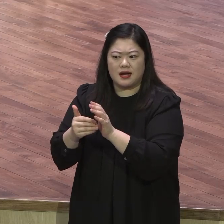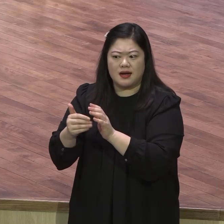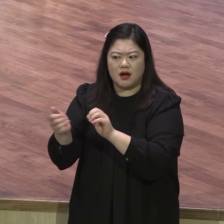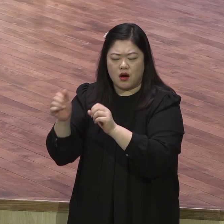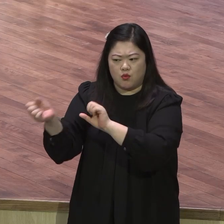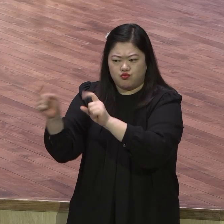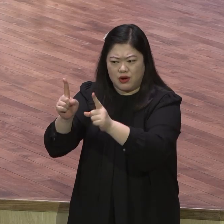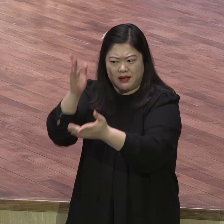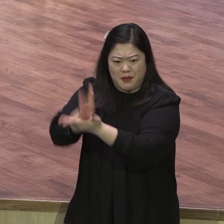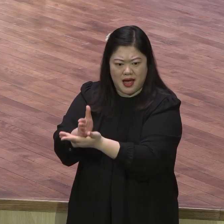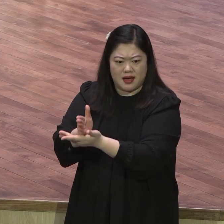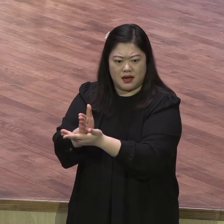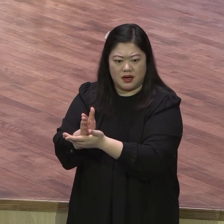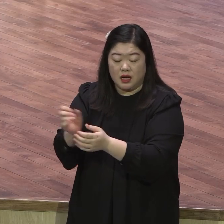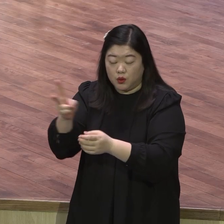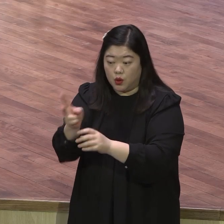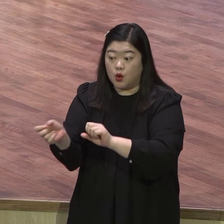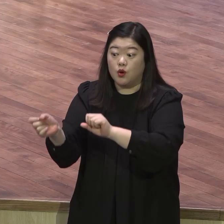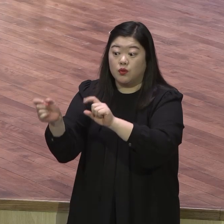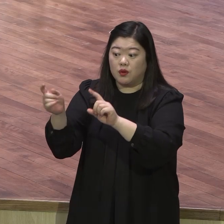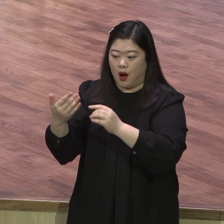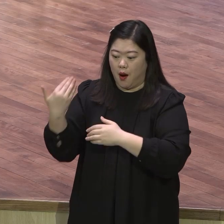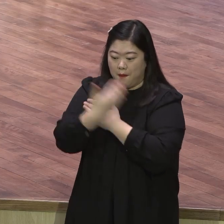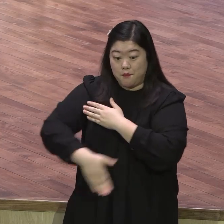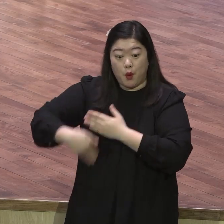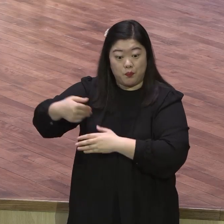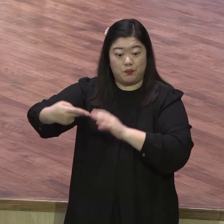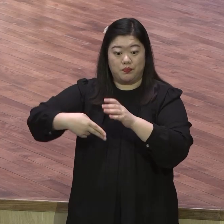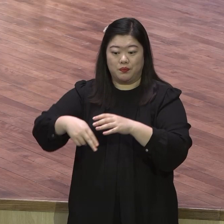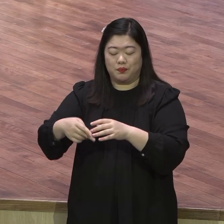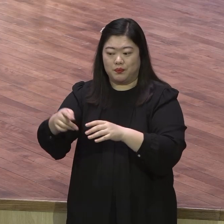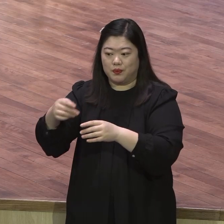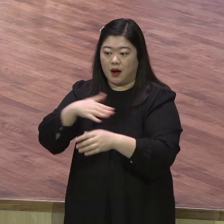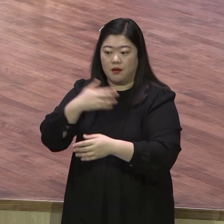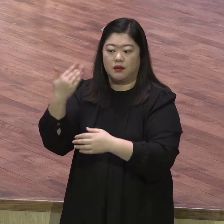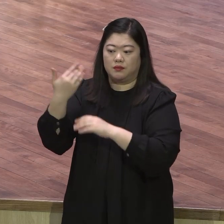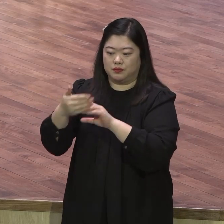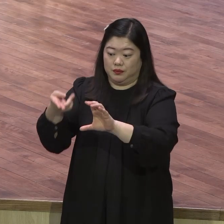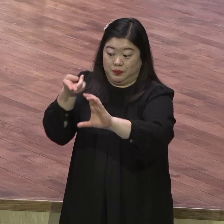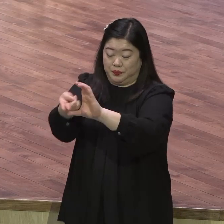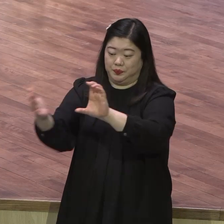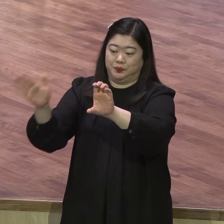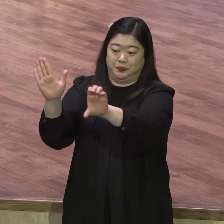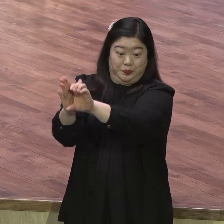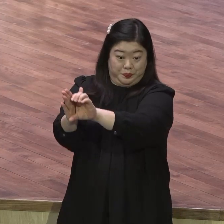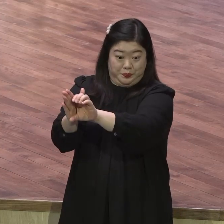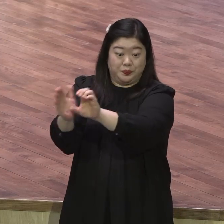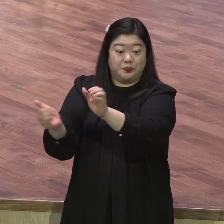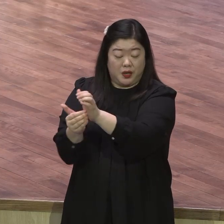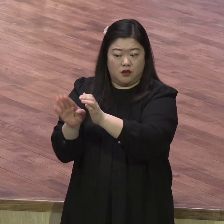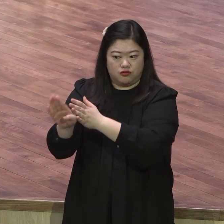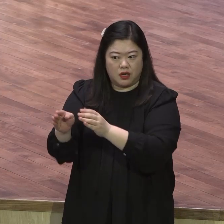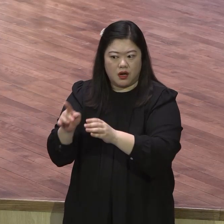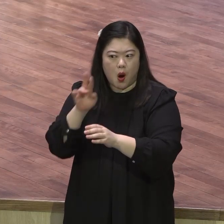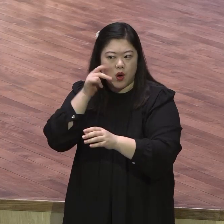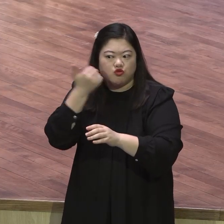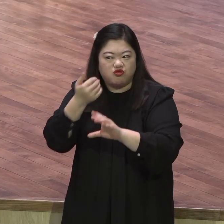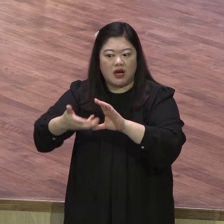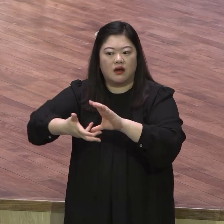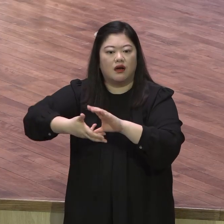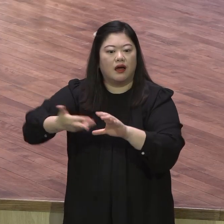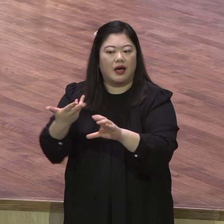이것들이 훔쳐가면 큰일나 훔쳐가놓고 부활했다고 할 거니까 빌라도 허락 총동 허가를 받아가지고 그